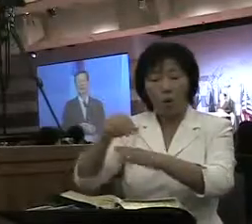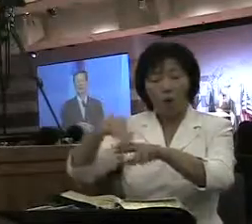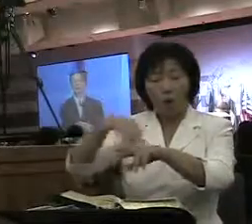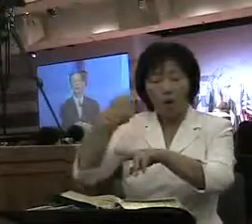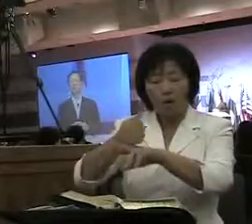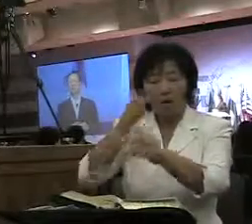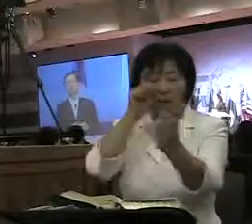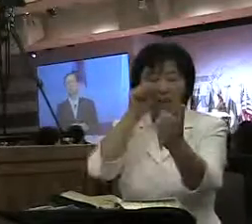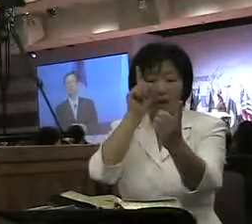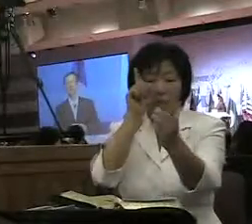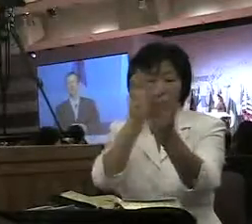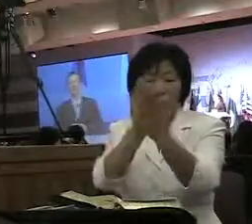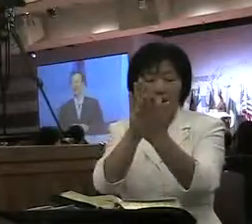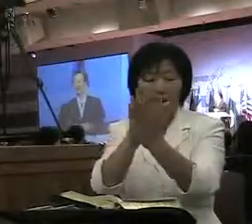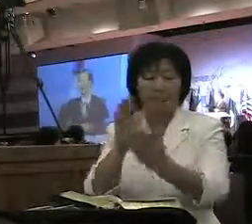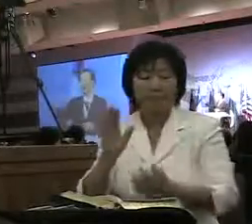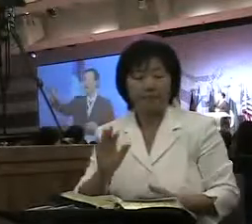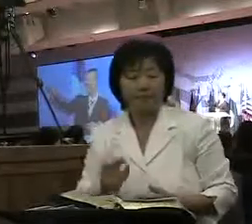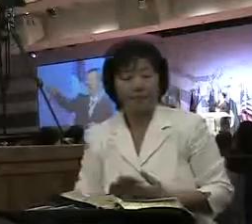이사야는